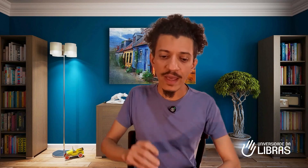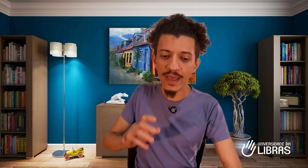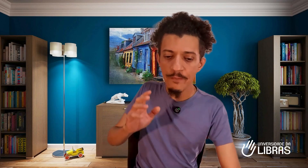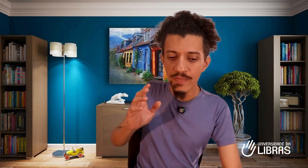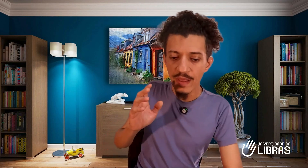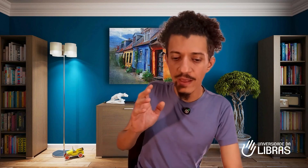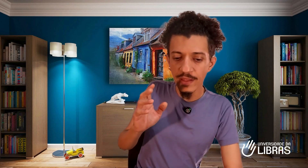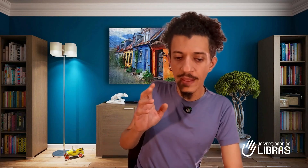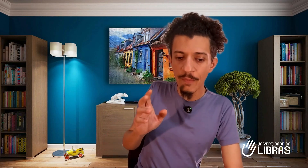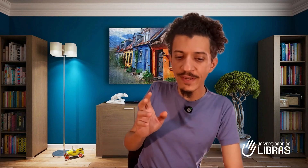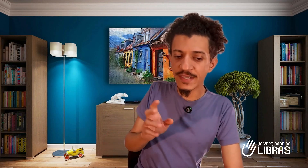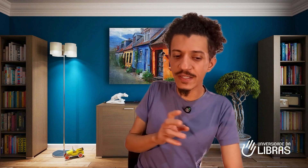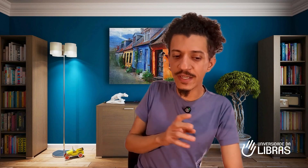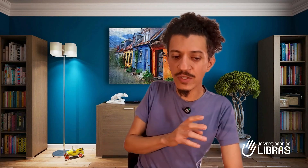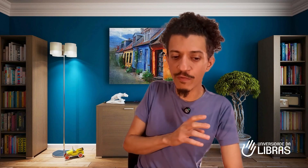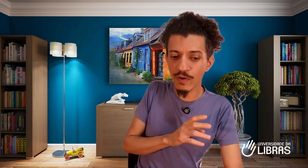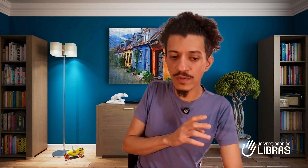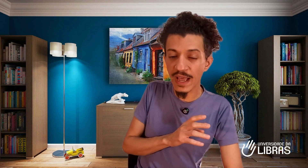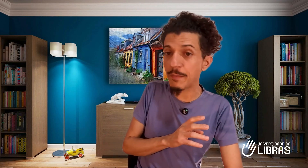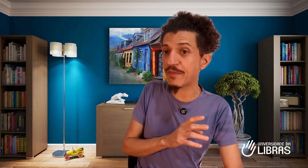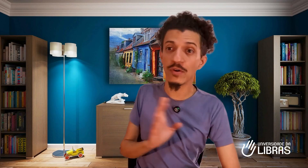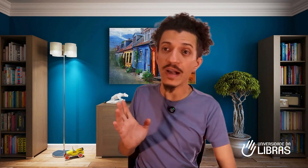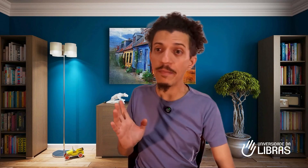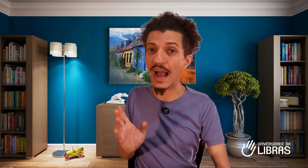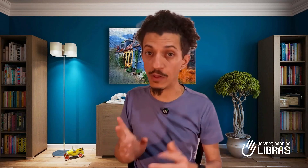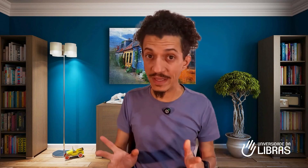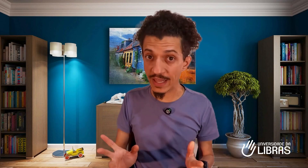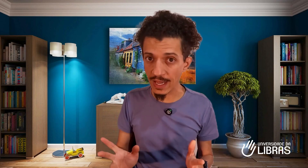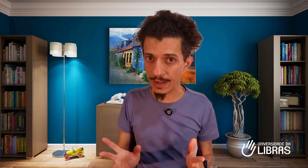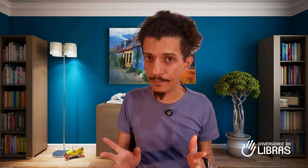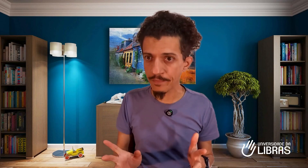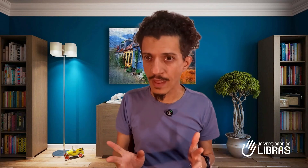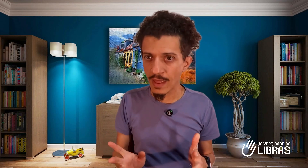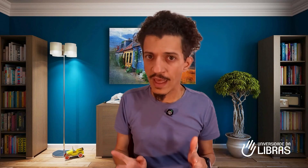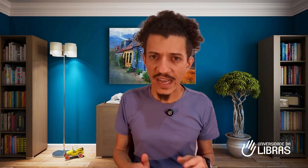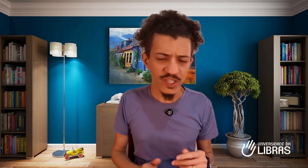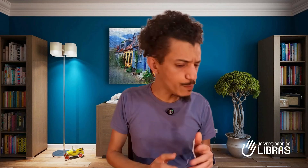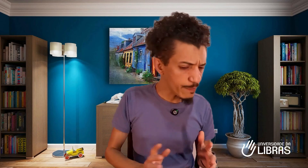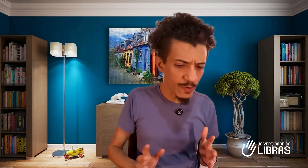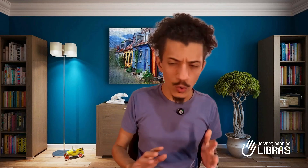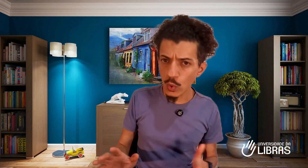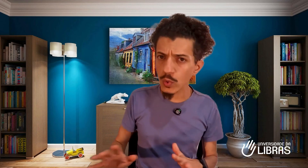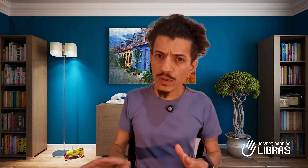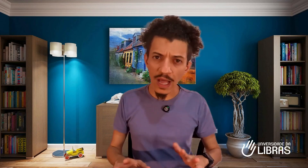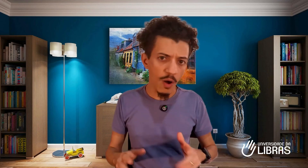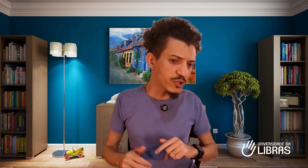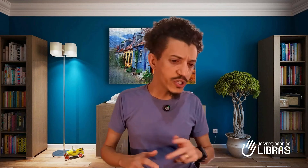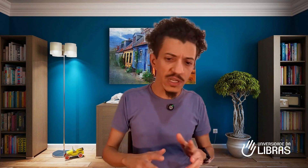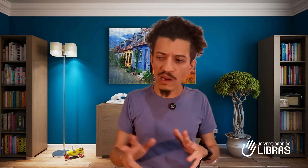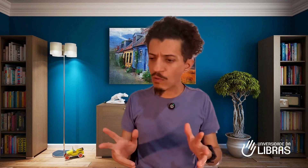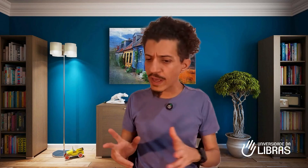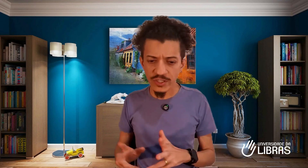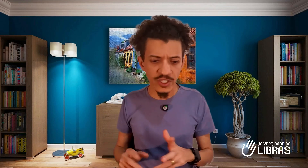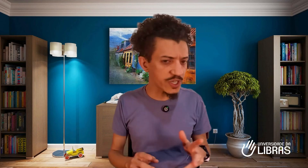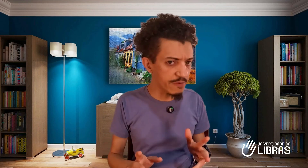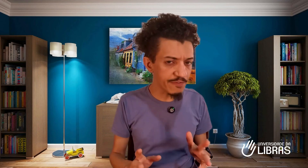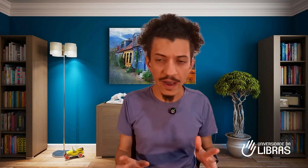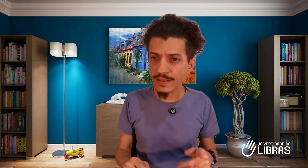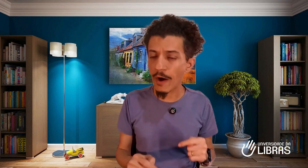aí depois a gente resolveu sair para fazer uma caminhada, uma trilha. A gente preparou tudo e tal, mochila, o que a gente ia levar e tal. E